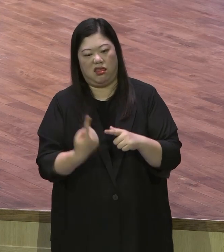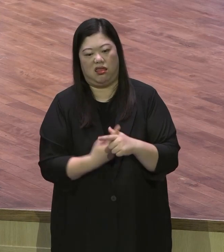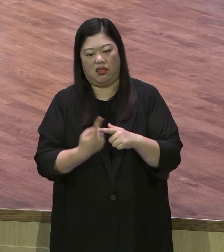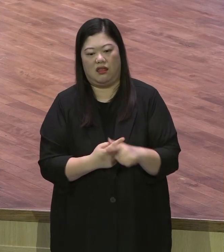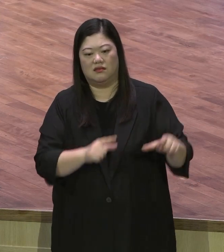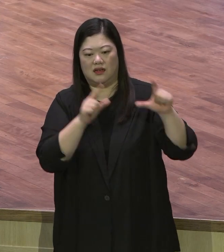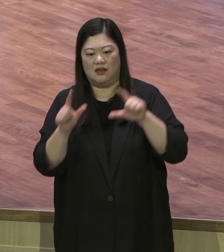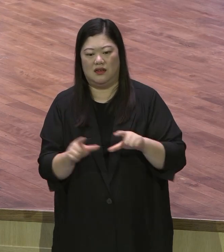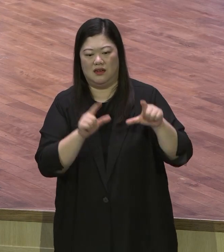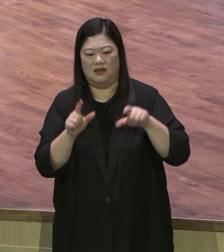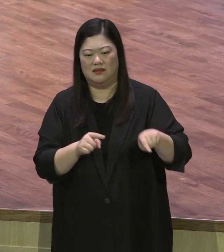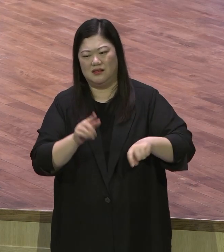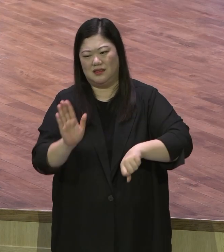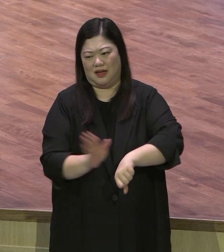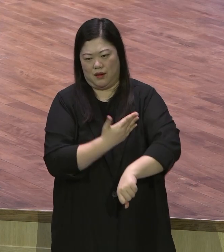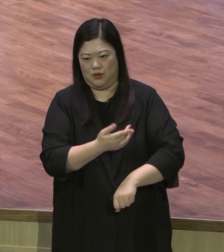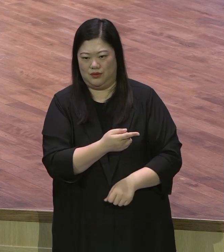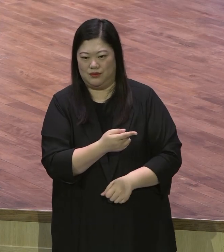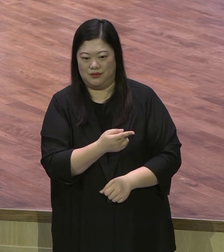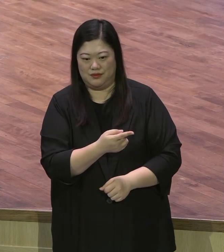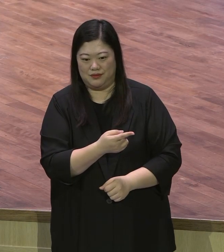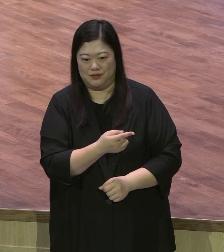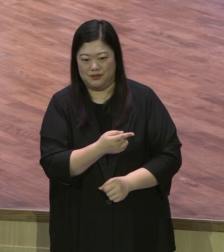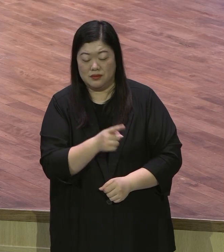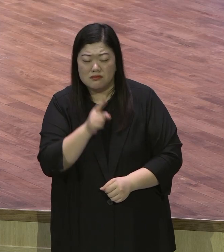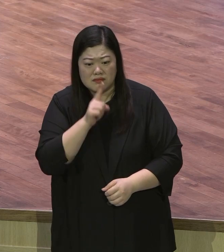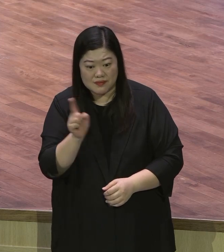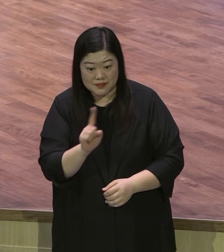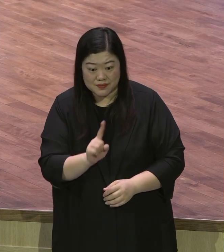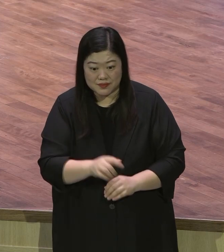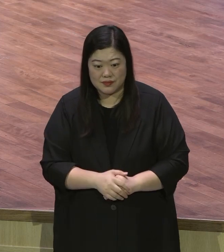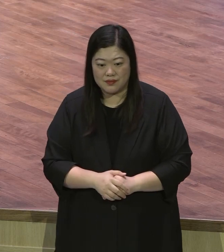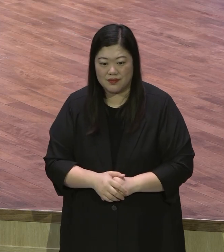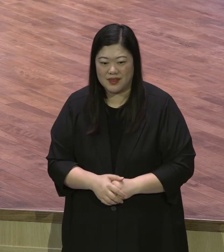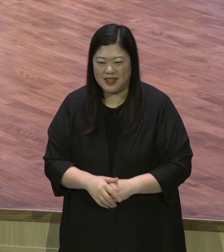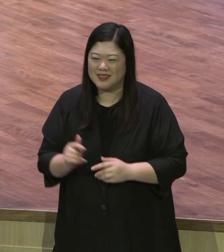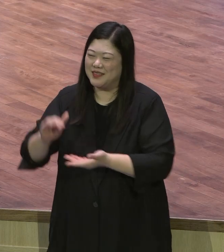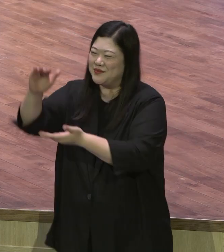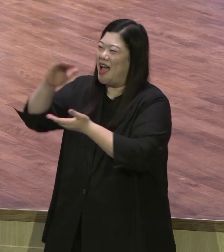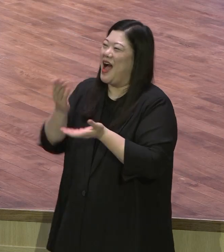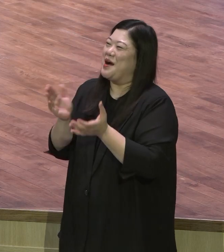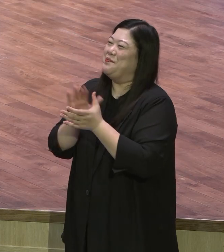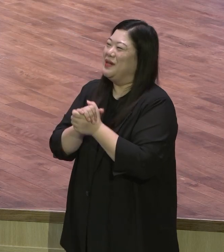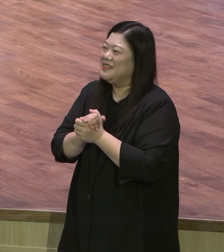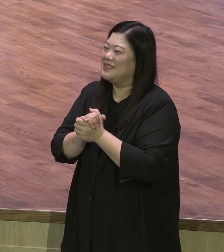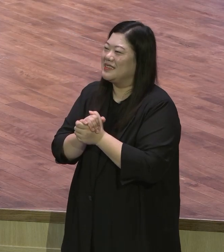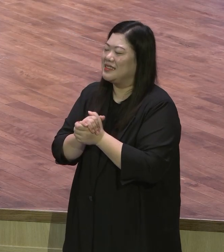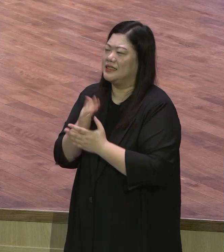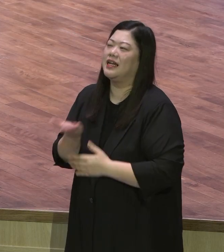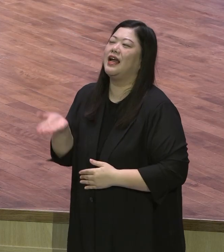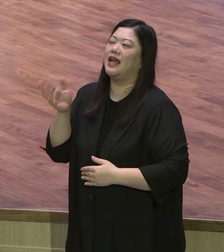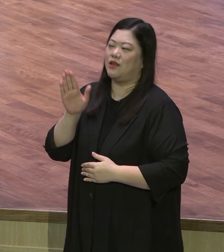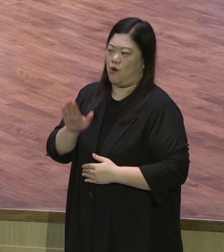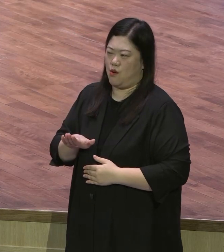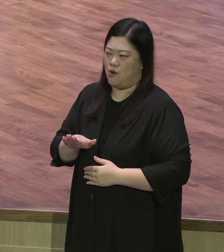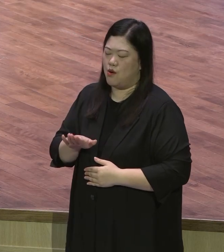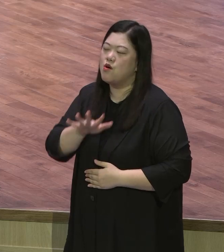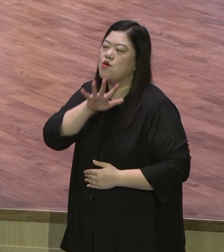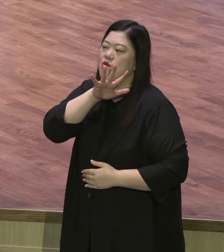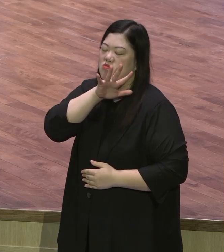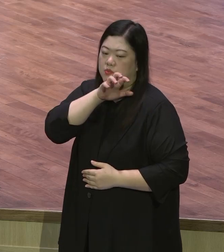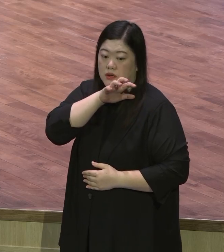사람들은 살았어요. 무슨 말입니까? 늘 원망하고 불평하는 삶을